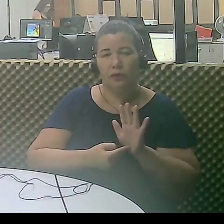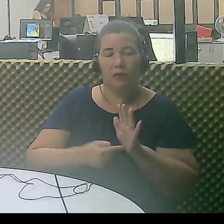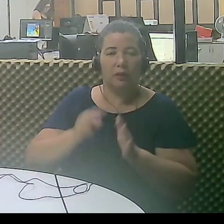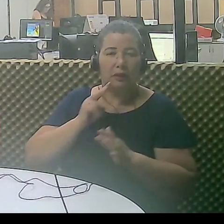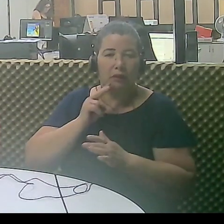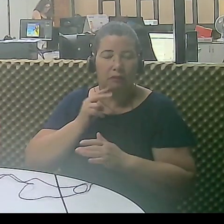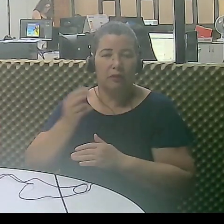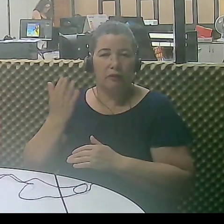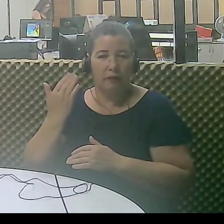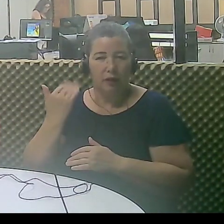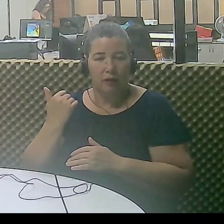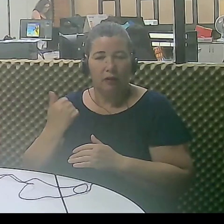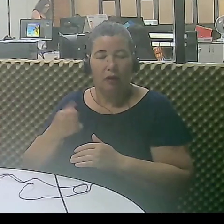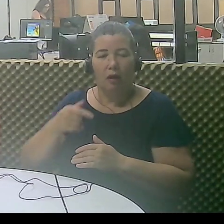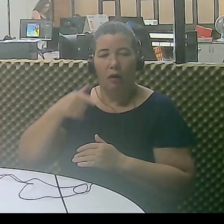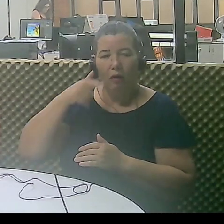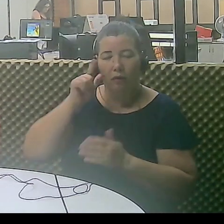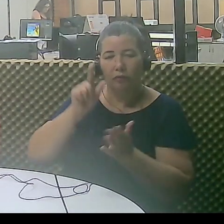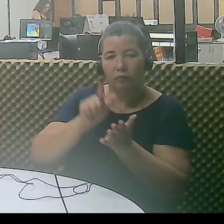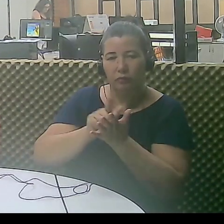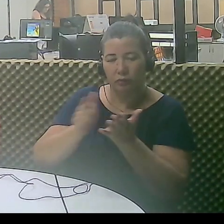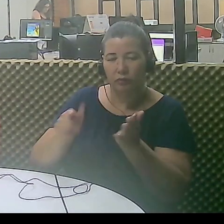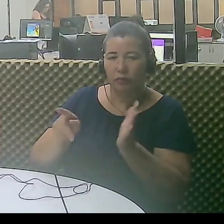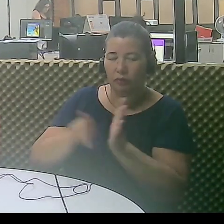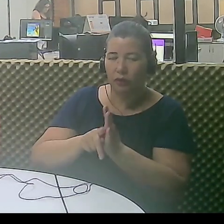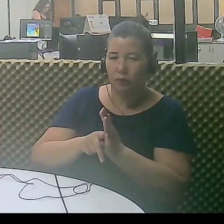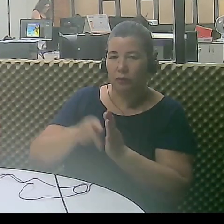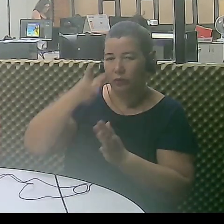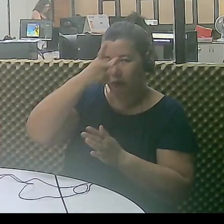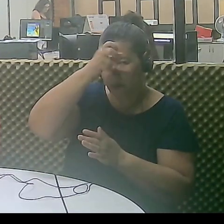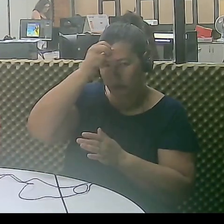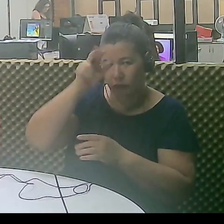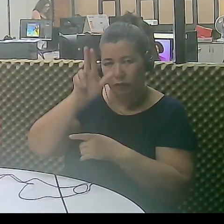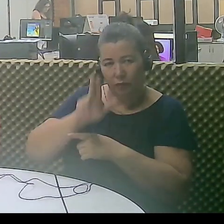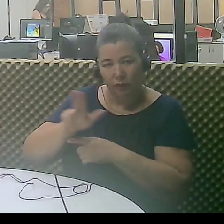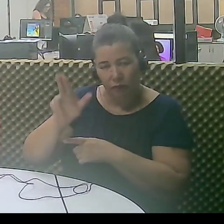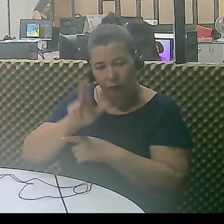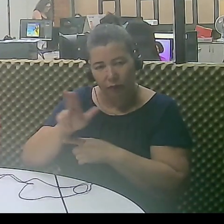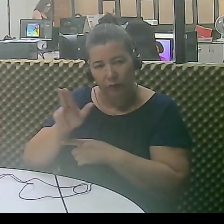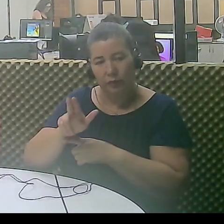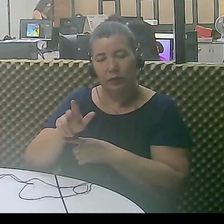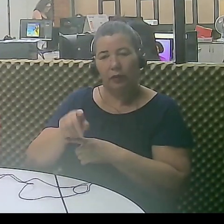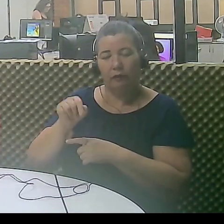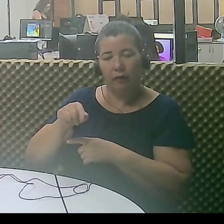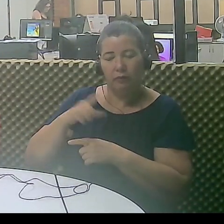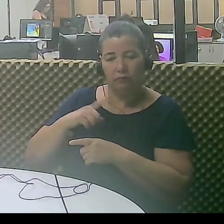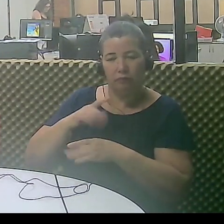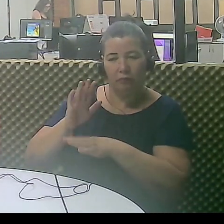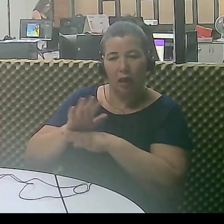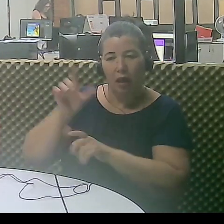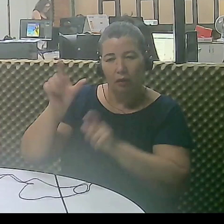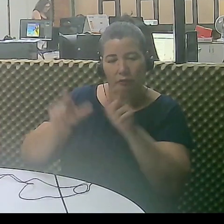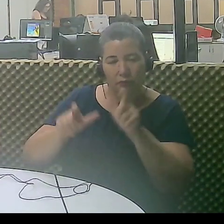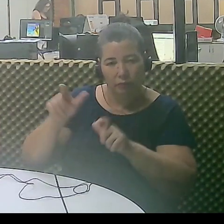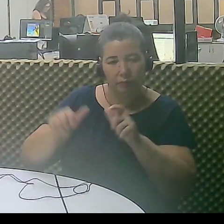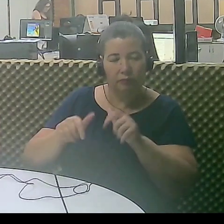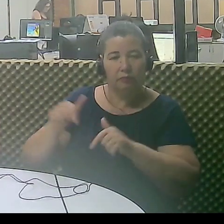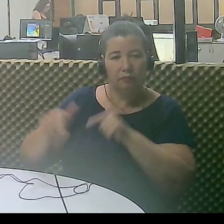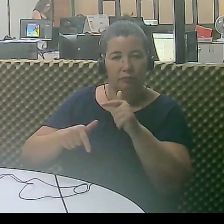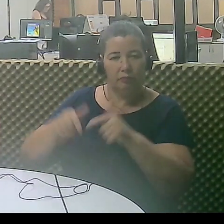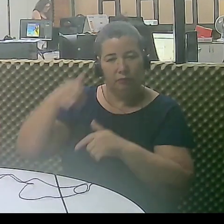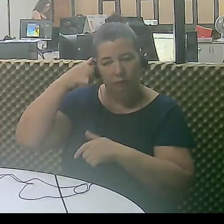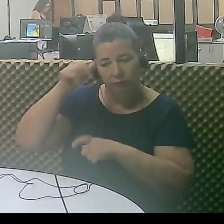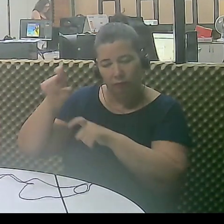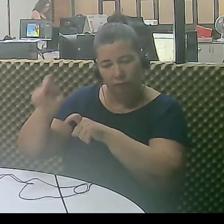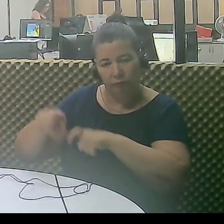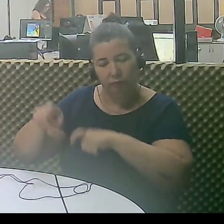Oficial do município de ontem. A iniciativa vai possibilitar que o município, por intermédio da Secretaria Municipal de Agronegócio, Economia